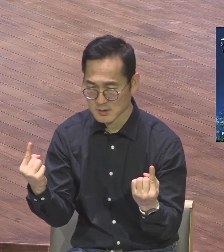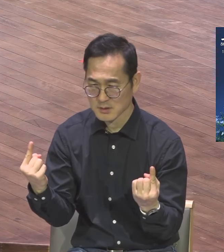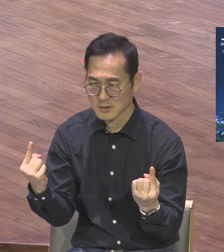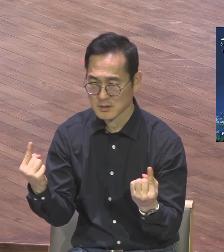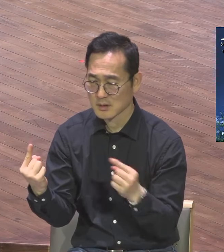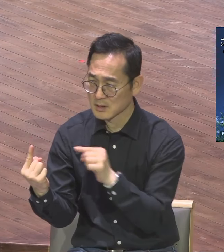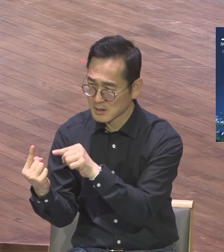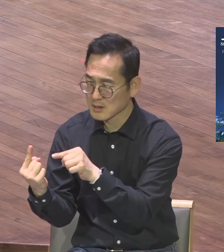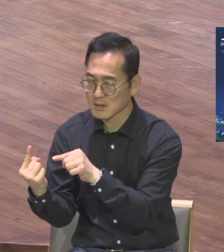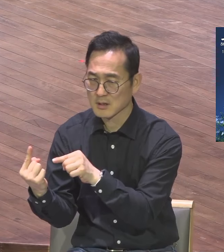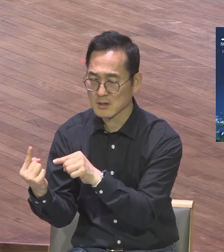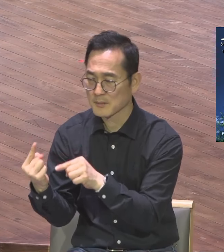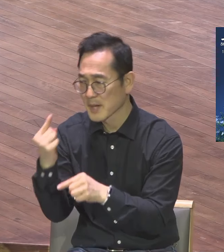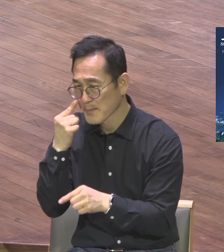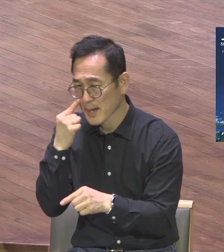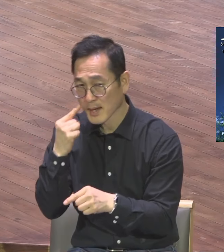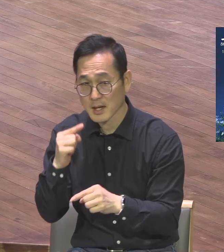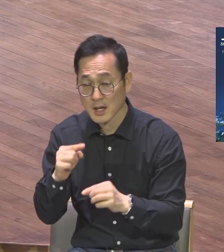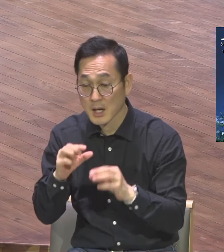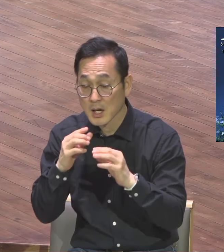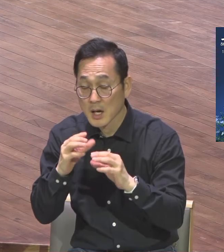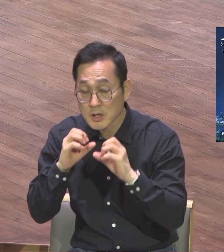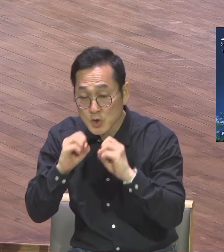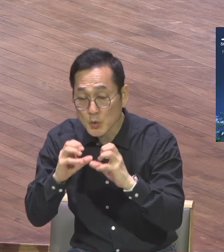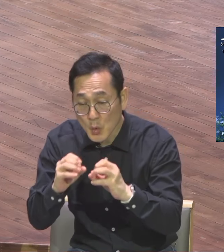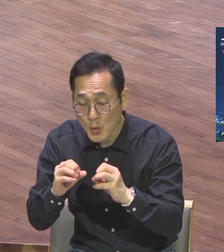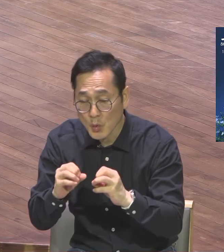점검을 해보세요. 답이 딱 나오죠.